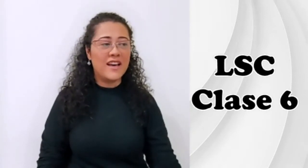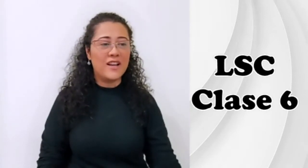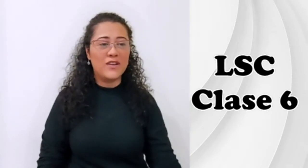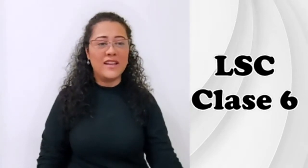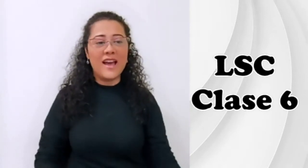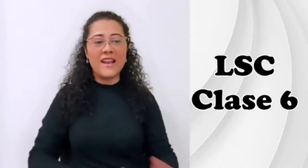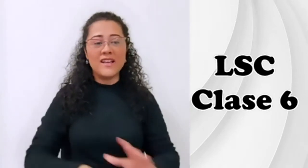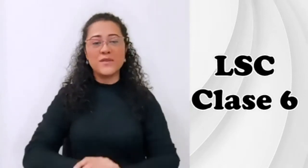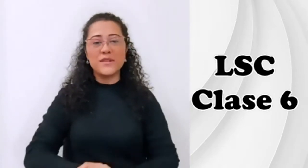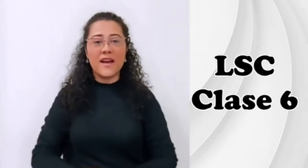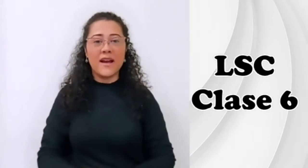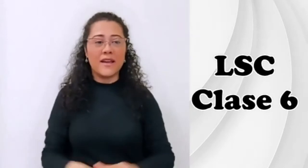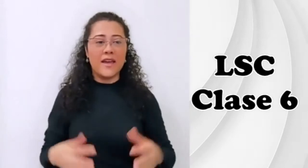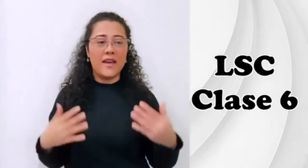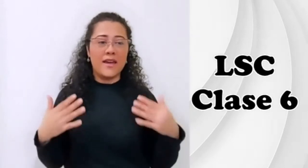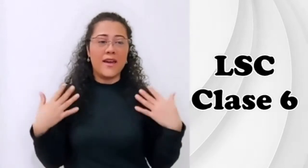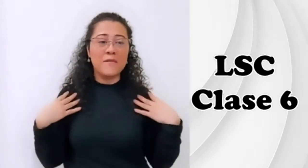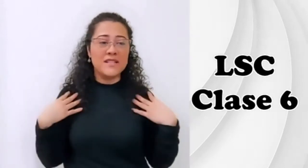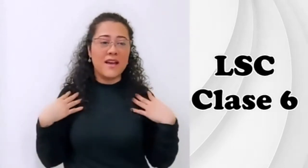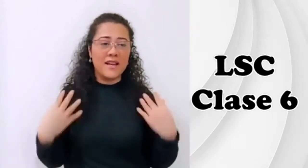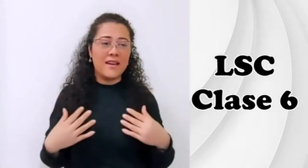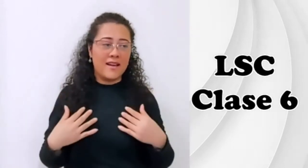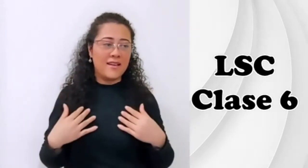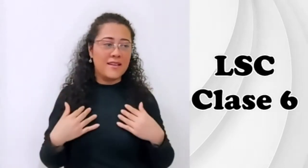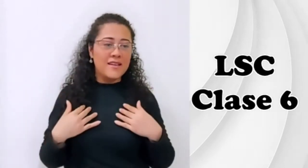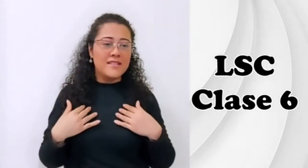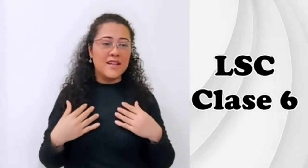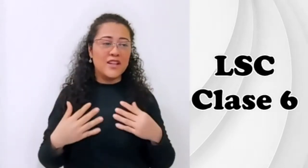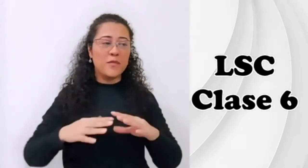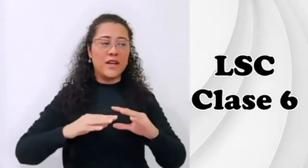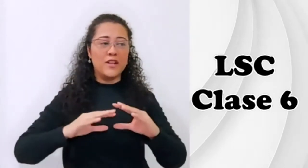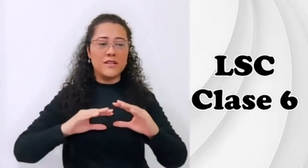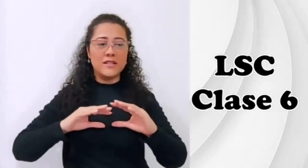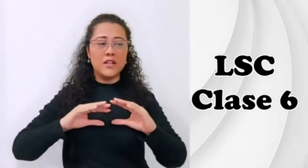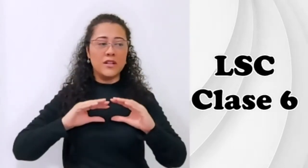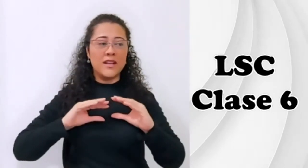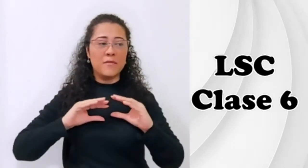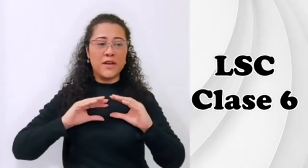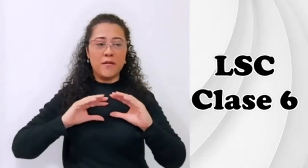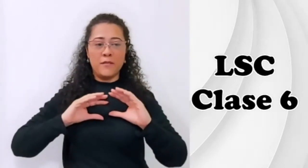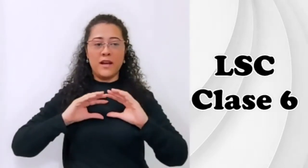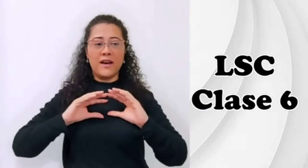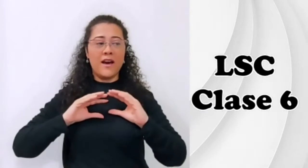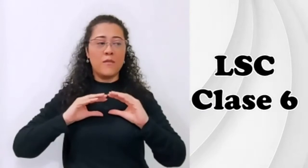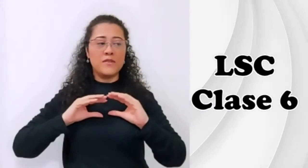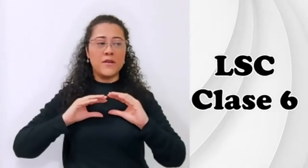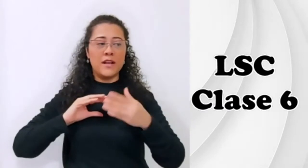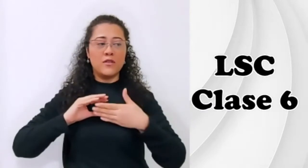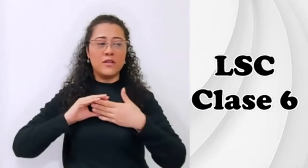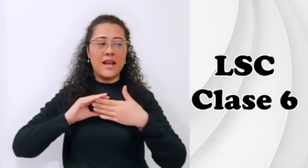lo ideal es usar camisa negra, ¿cierto? Porque no sé si notan, por ejemplo, acá cómo se ve el